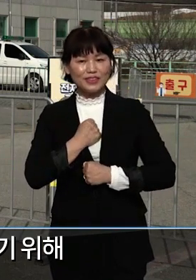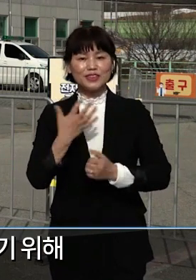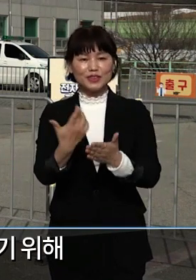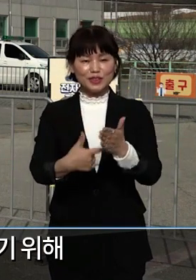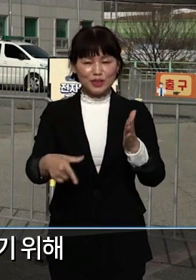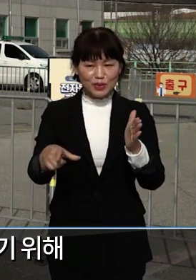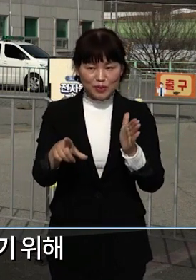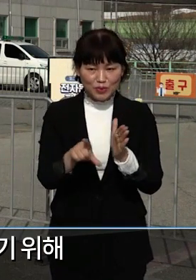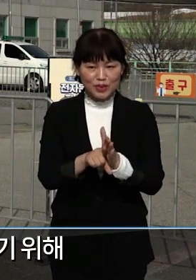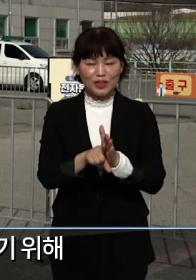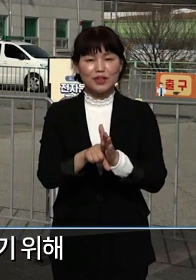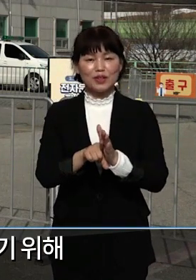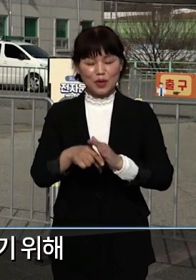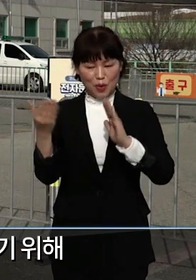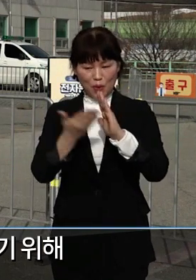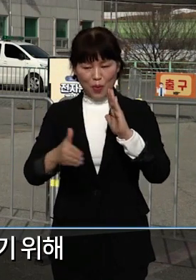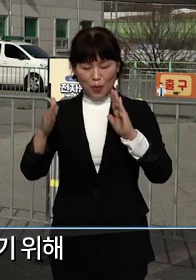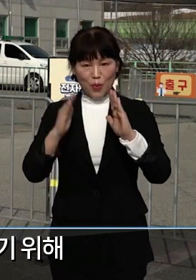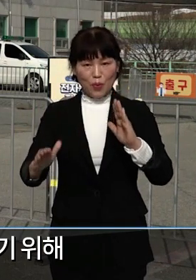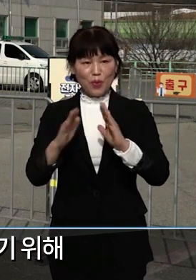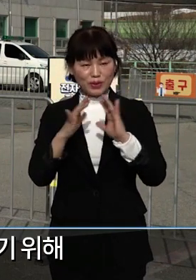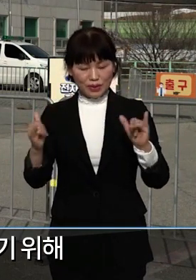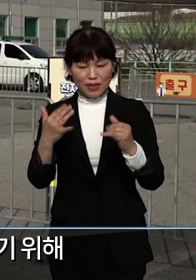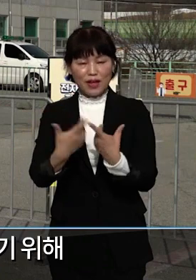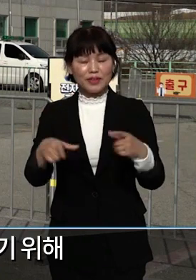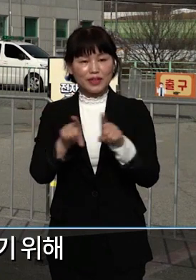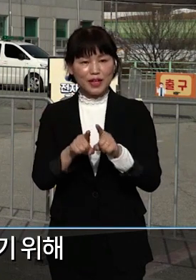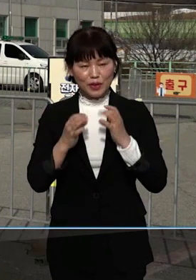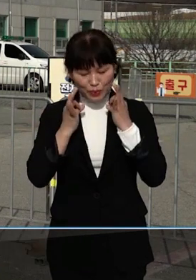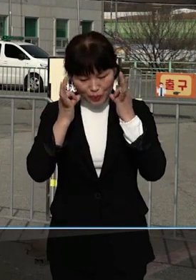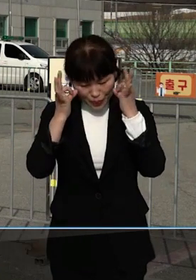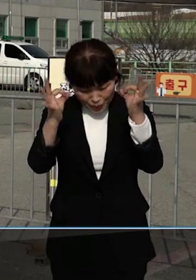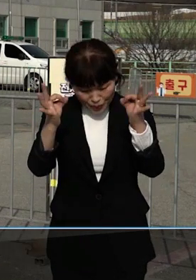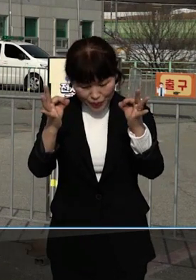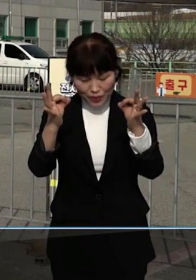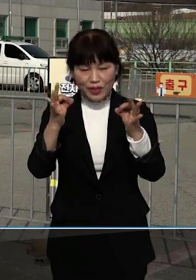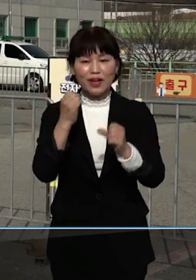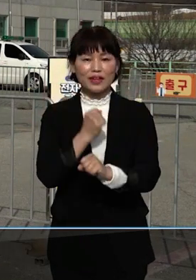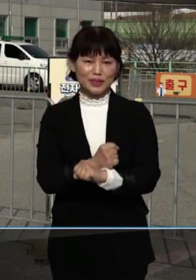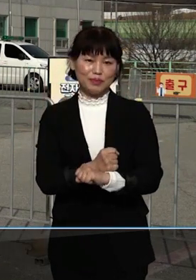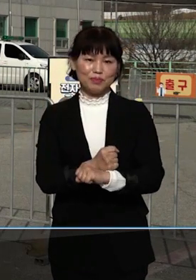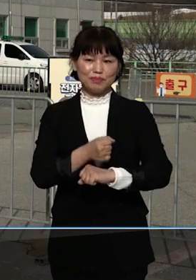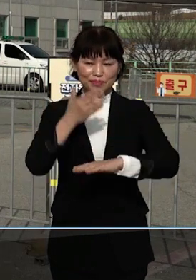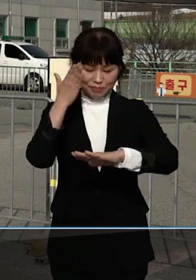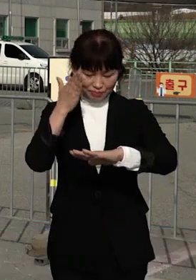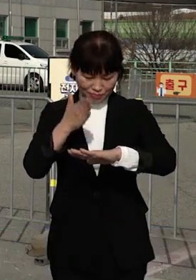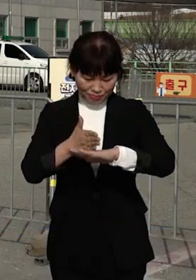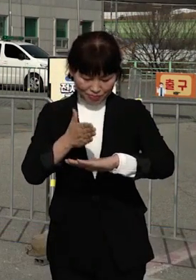1500여 공직자와 함께 최선을 다하겠습니다. 감사합니다.